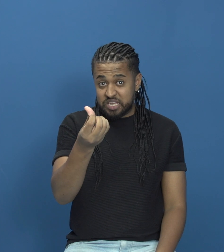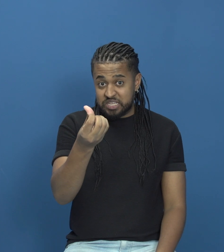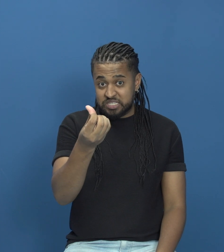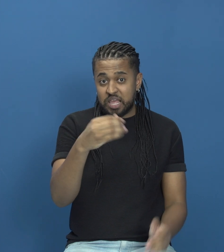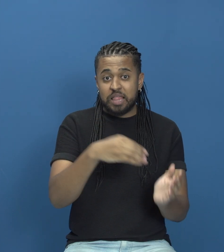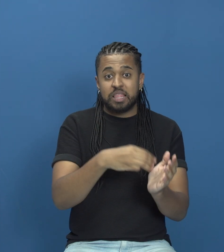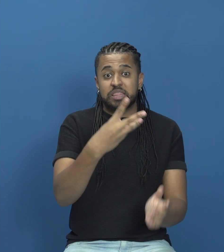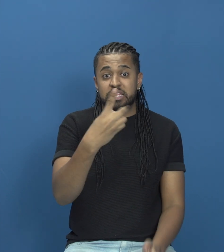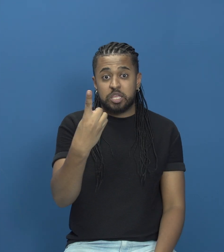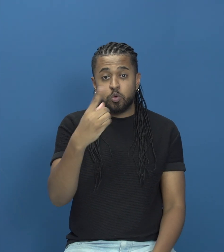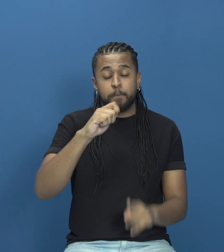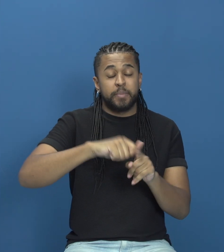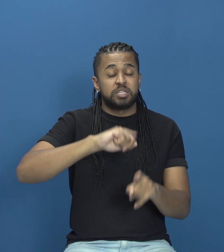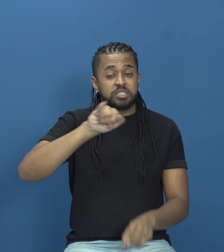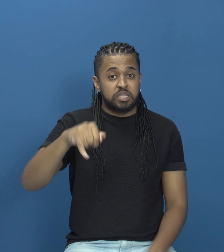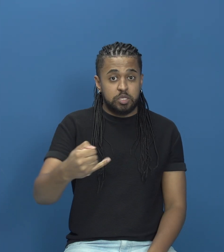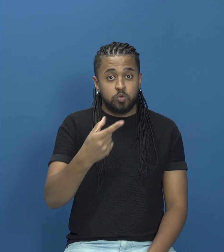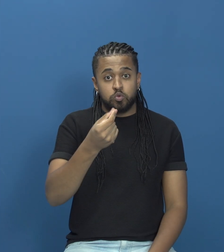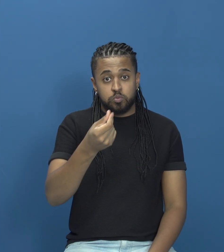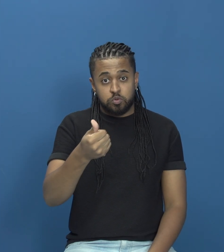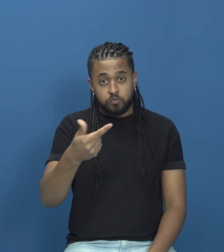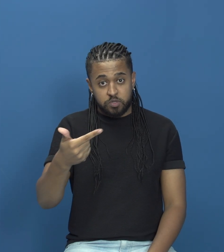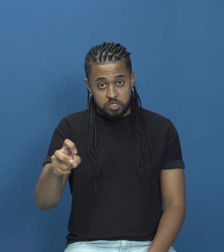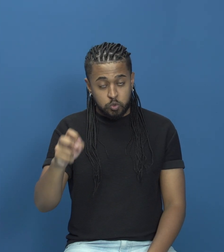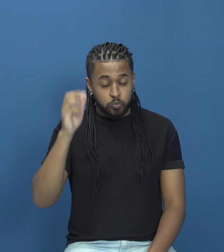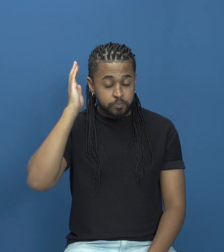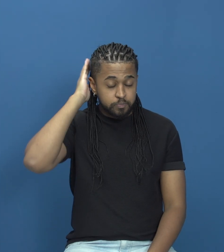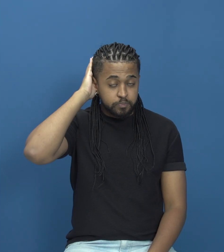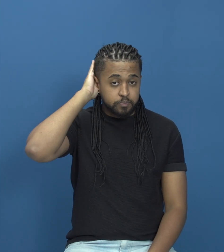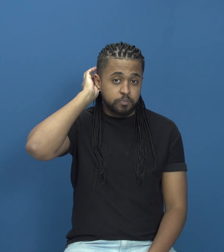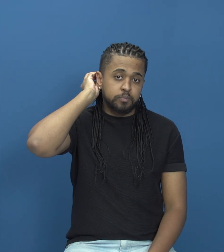26 a 31 de janeiro de 2025.